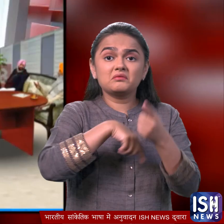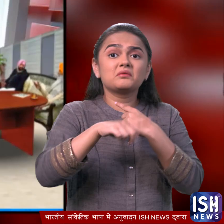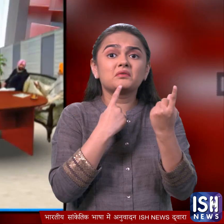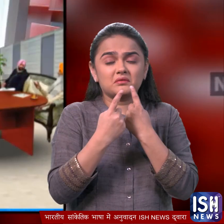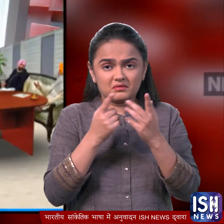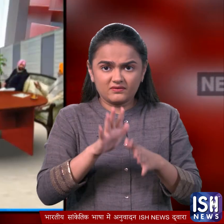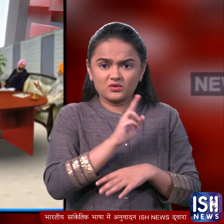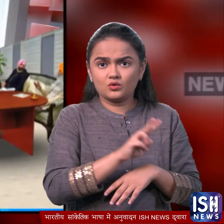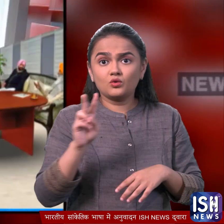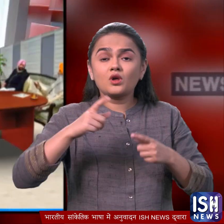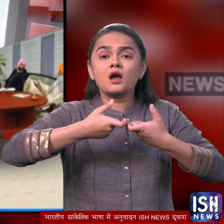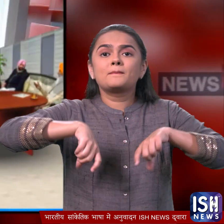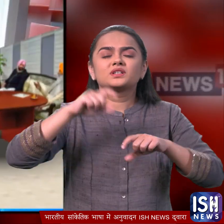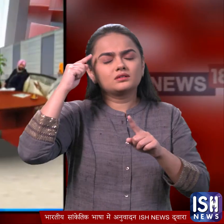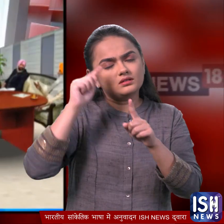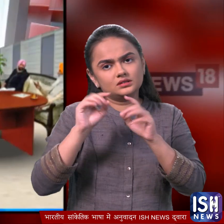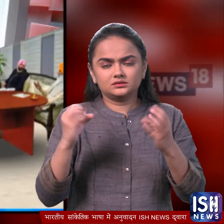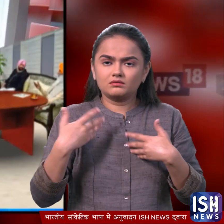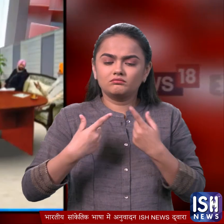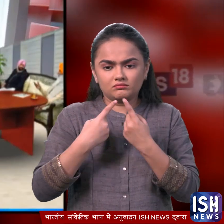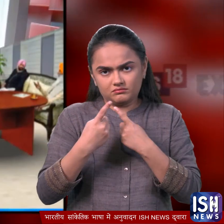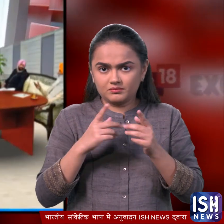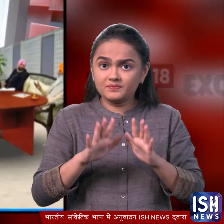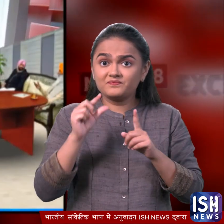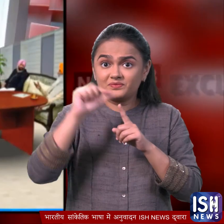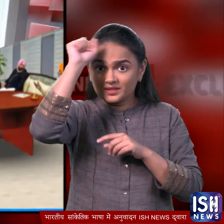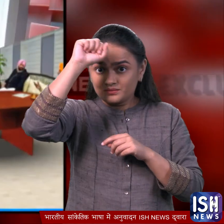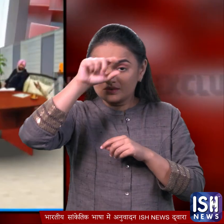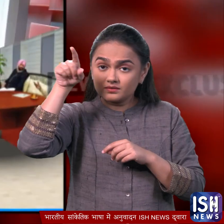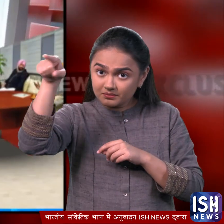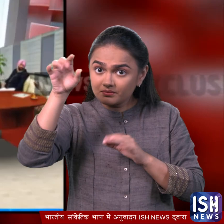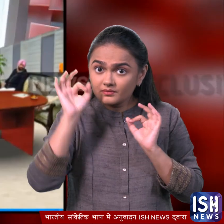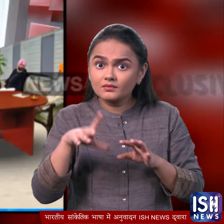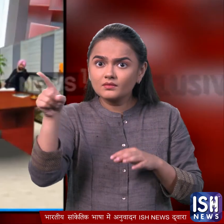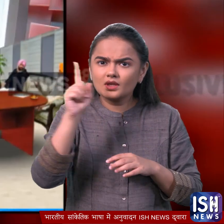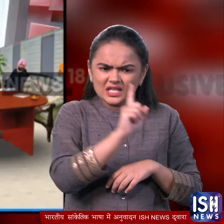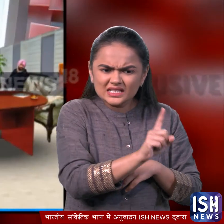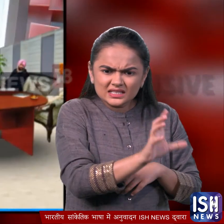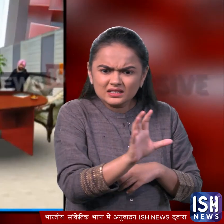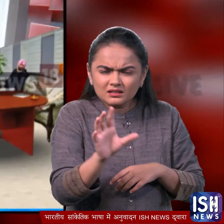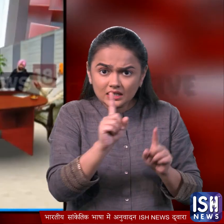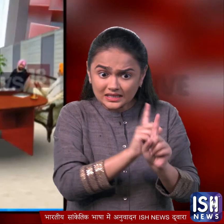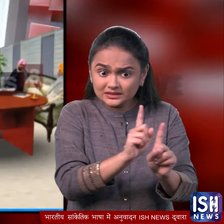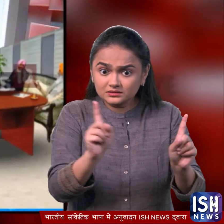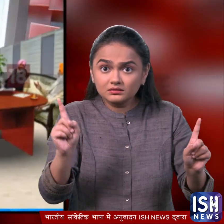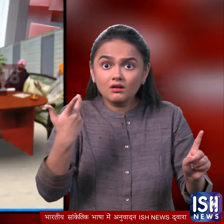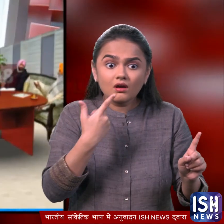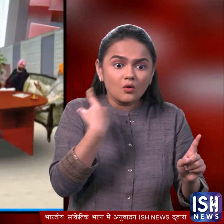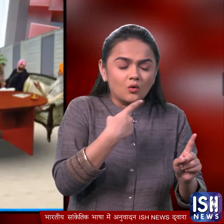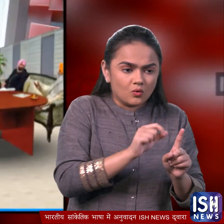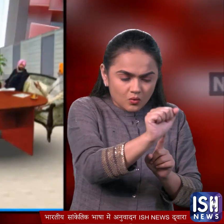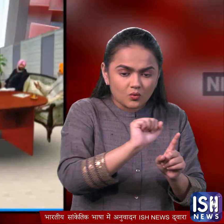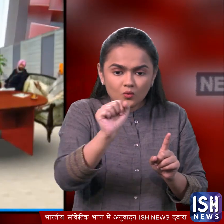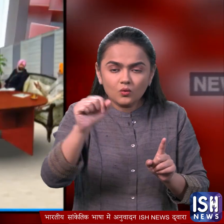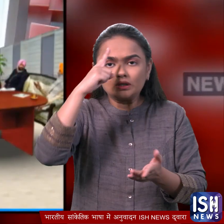तीनों दलों के 2-2 प्रतिनिधियों की एक कमेटी बनाने का फैसला किया गया, जो पंजाब में गठबंधन की तरफ से हर दल के लिए सीटों की पहचान और